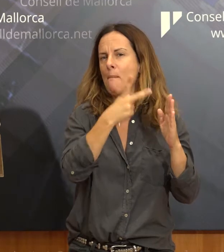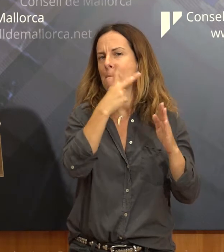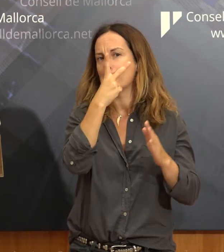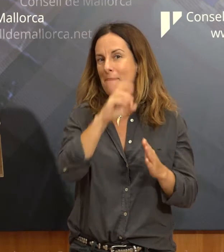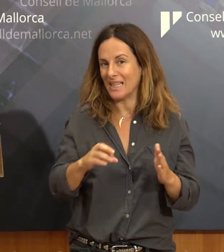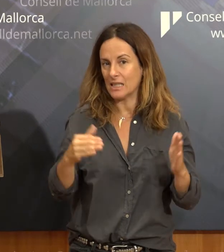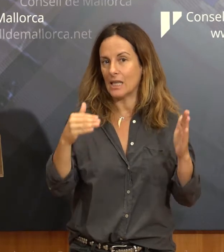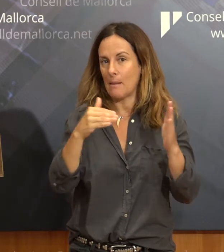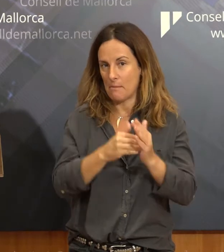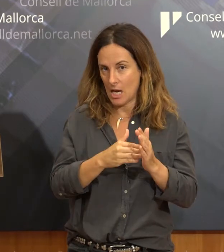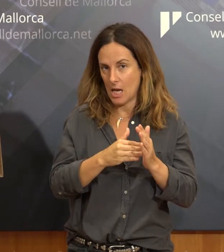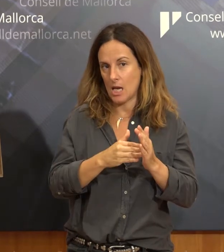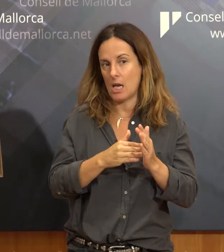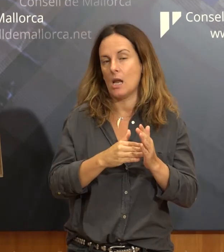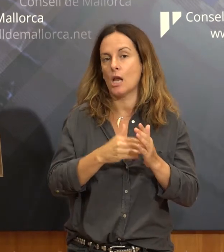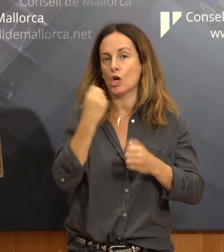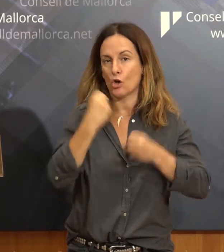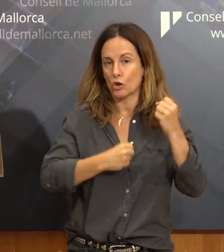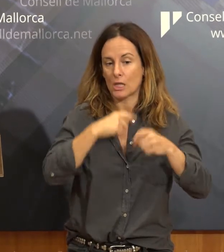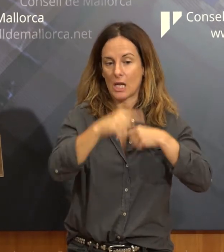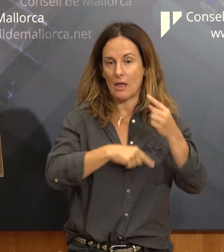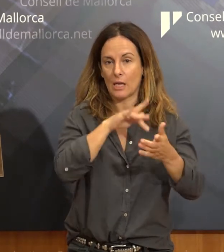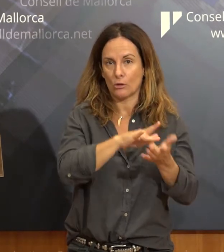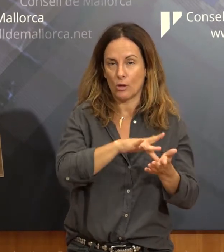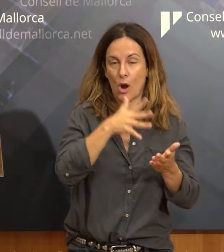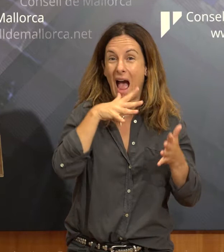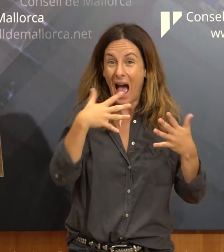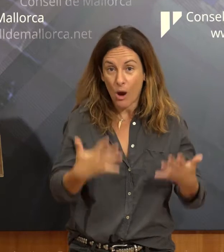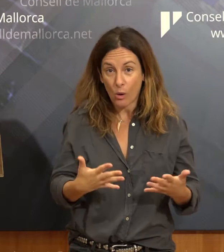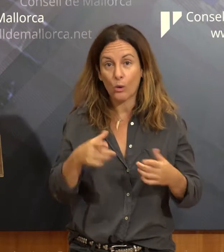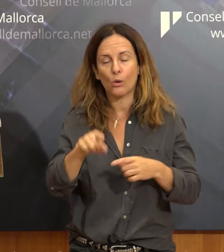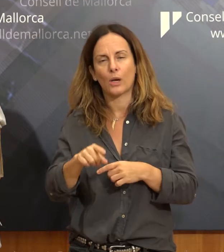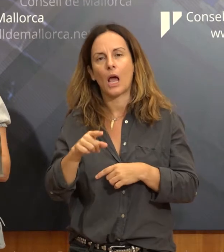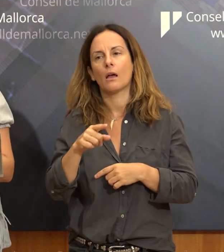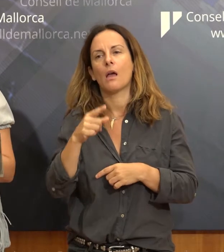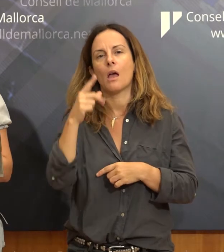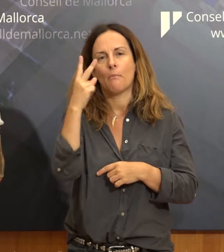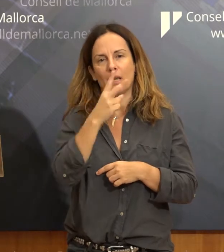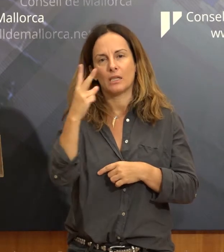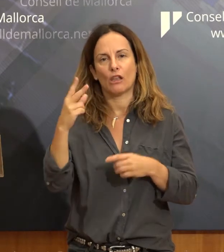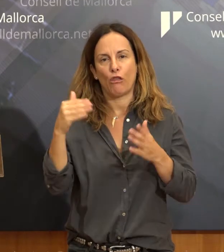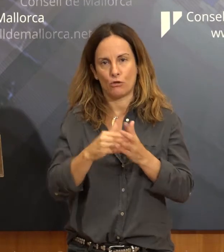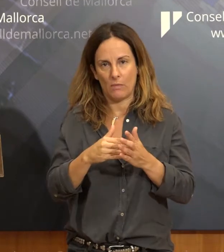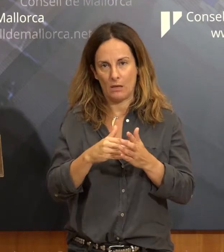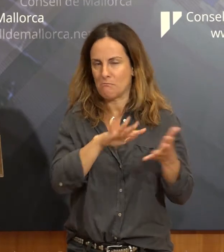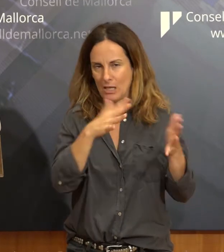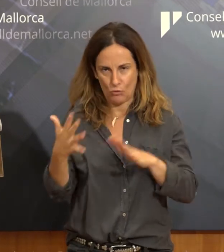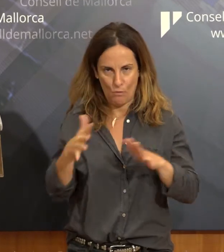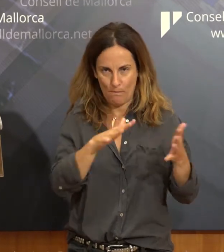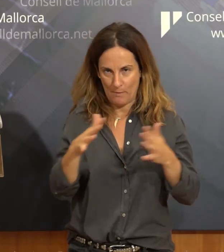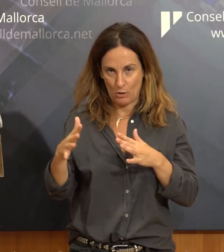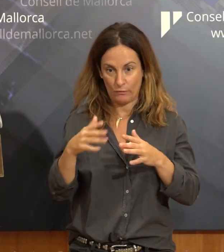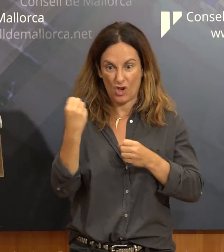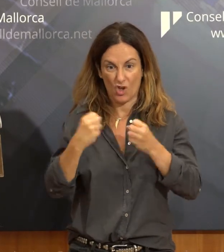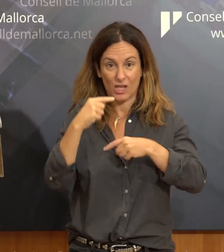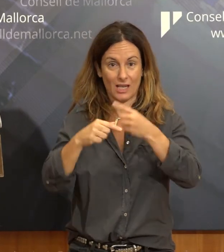ha passat a 22.000 vehicles de mitja. I són números redons, és a dir, després tenen picos, però bueno, són números redons. Per tant, amb això